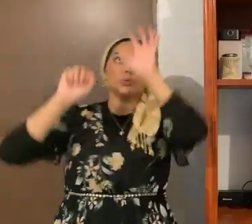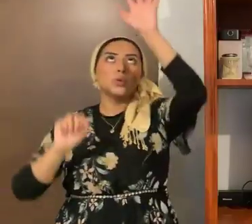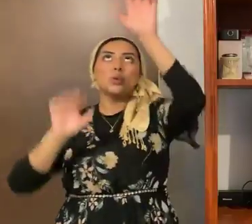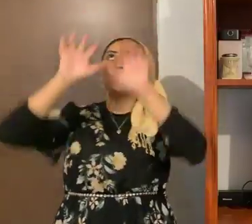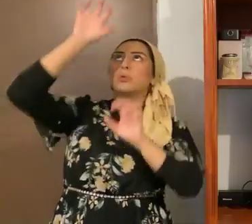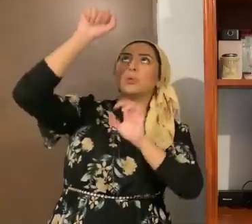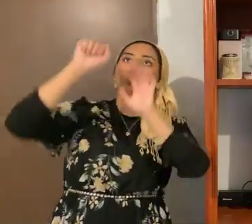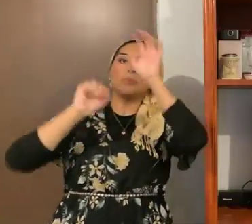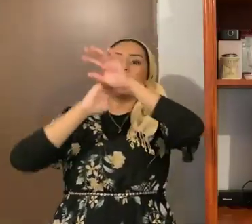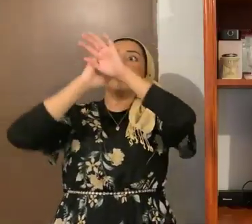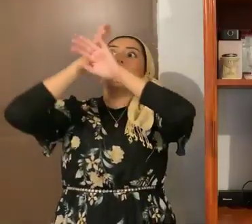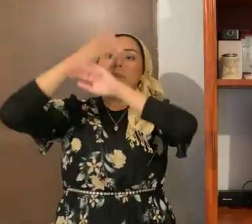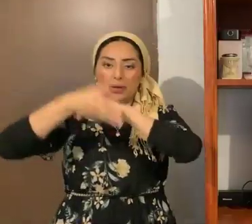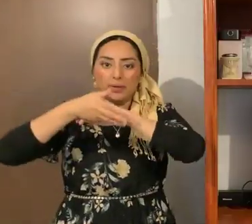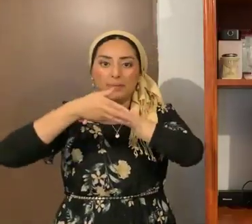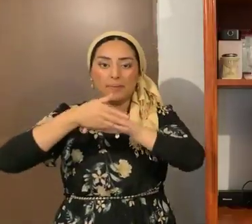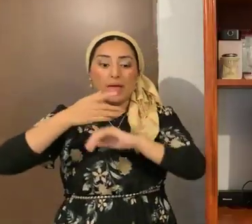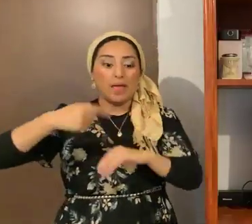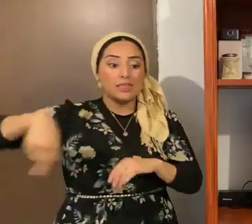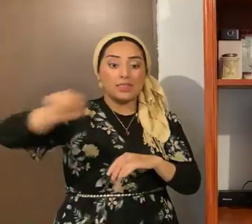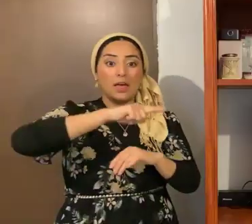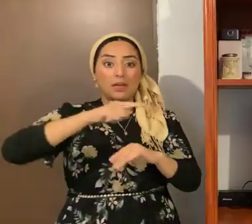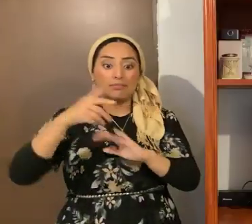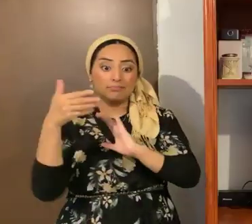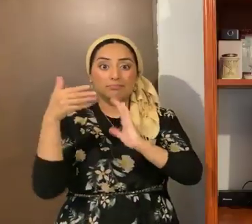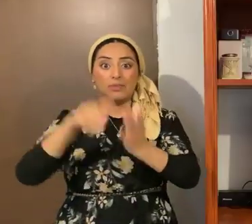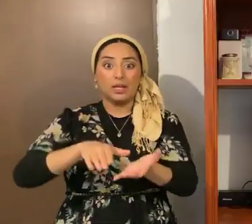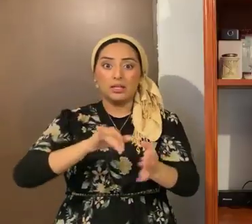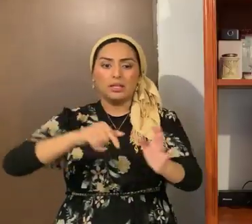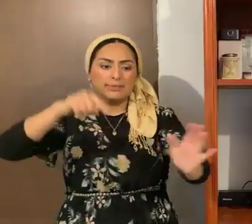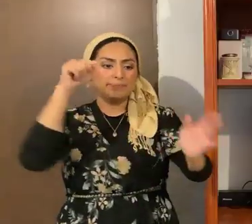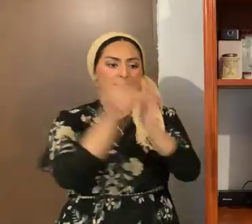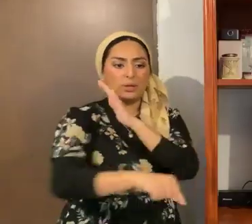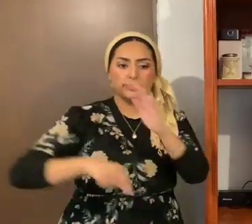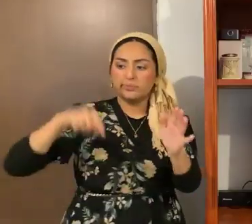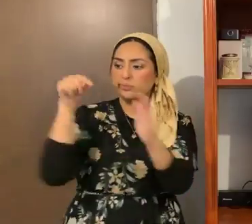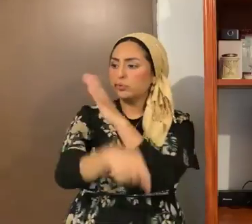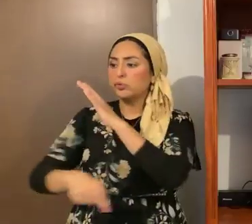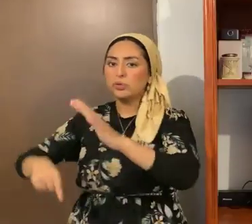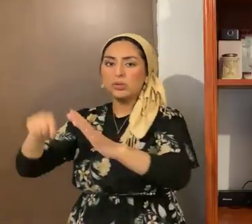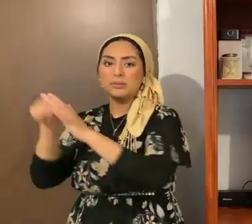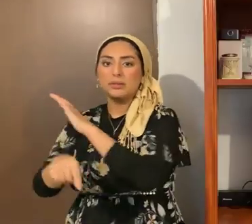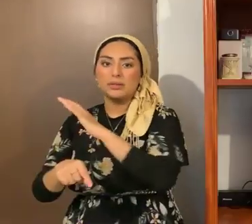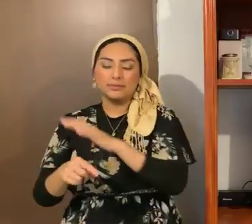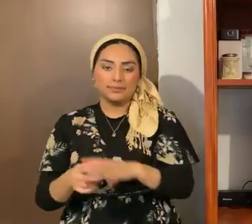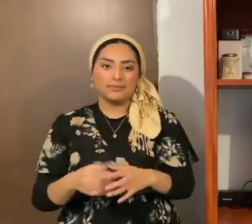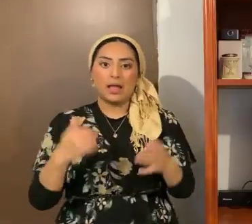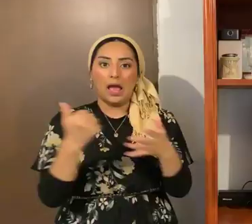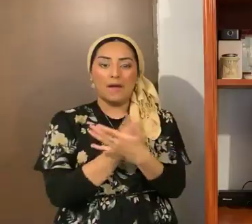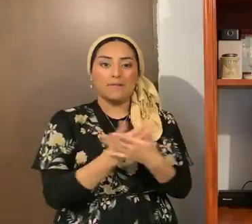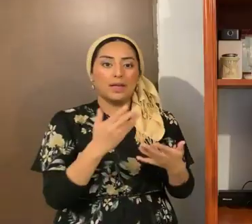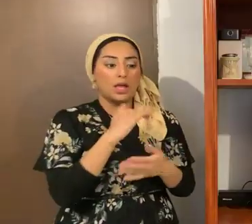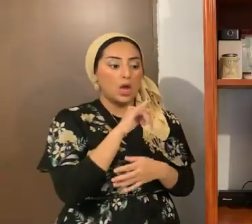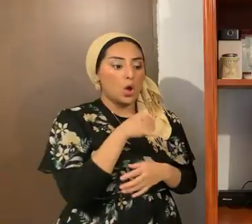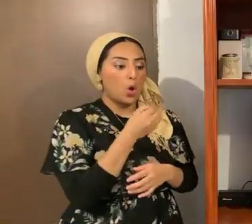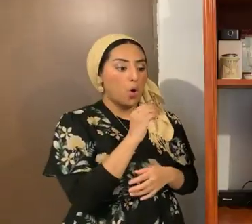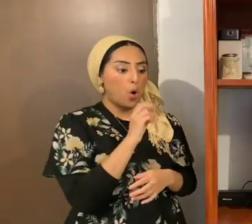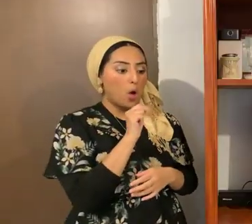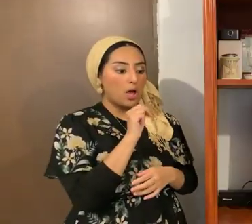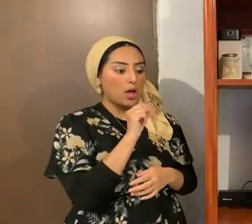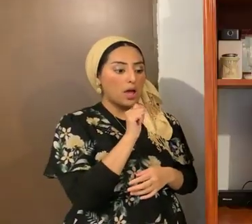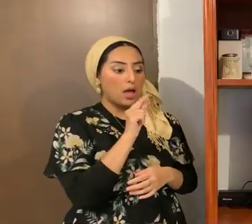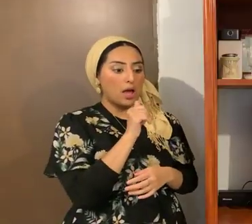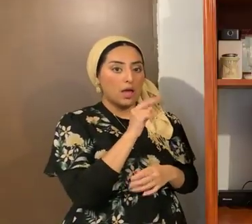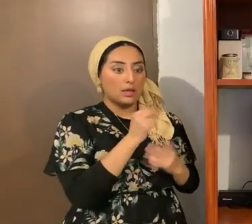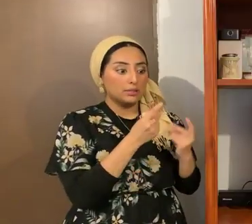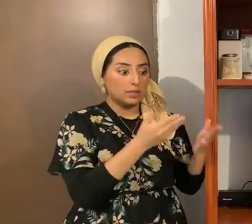armas. Y a los que caían delante de Jonatán, su paje de armas que iba tras él los mataba. Todo lo que hacía Jonatán lo hacía el paje, o